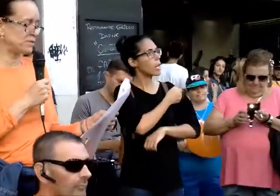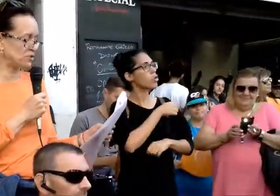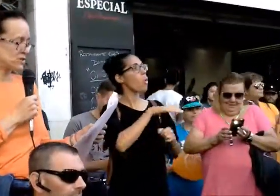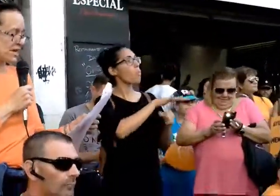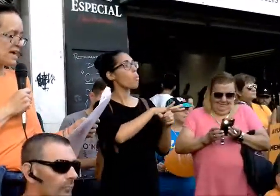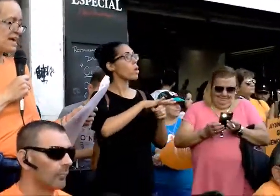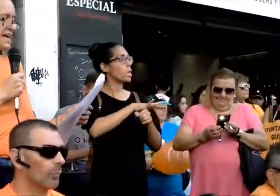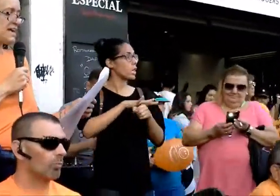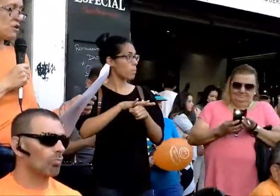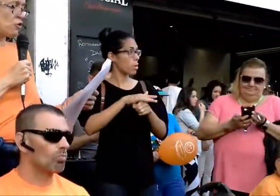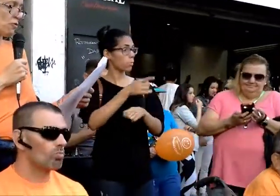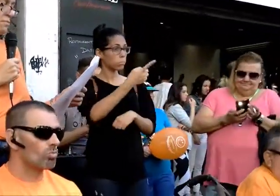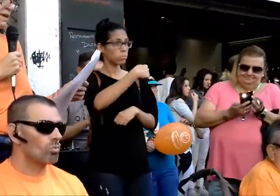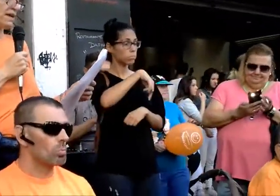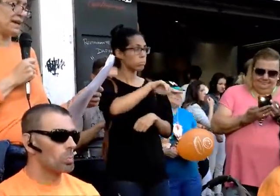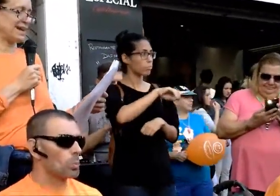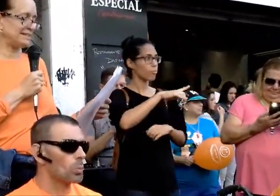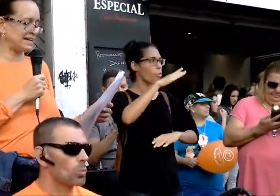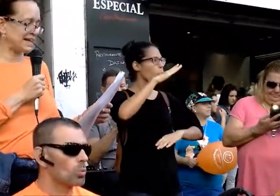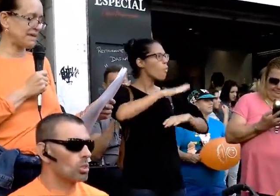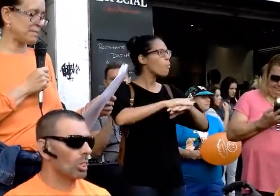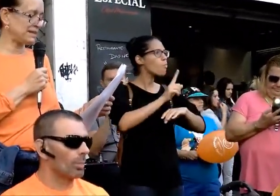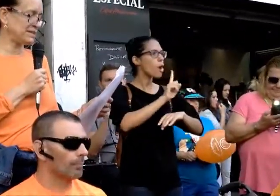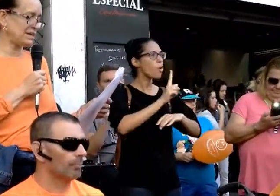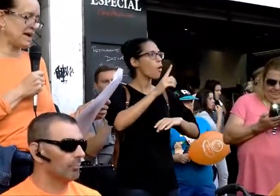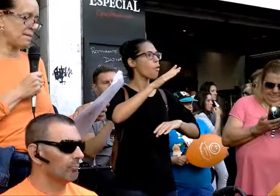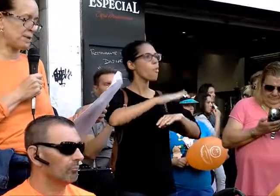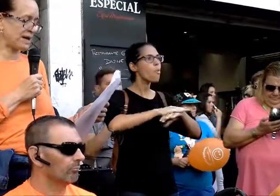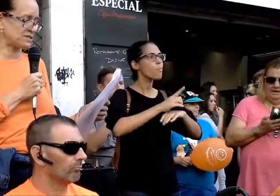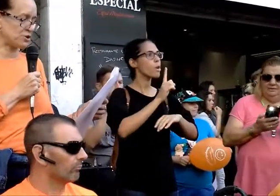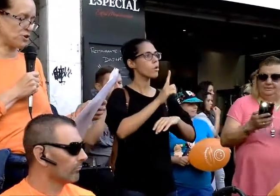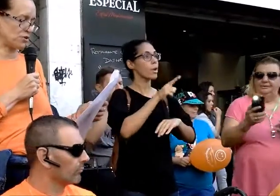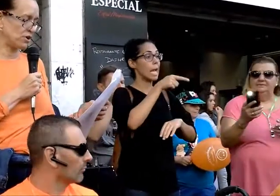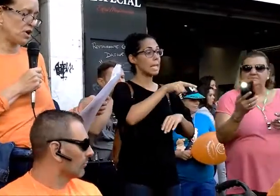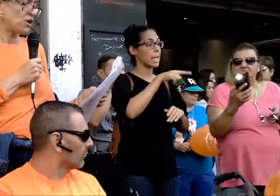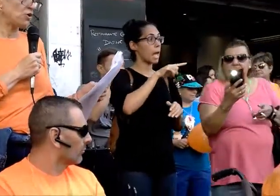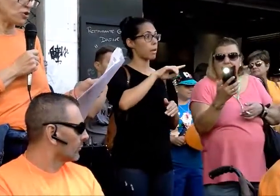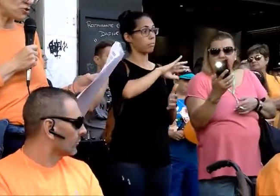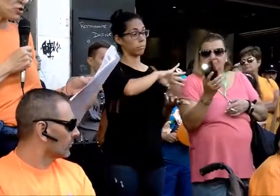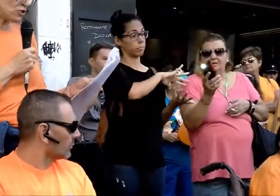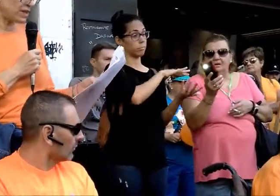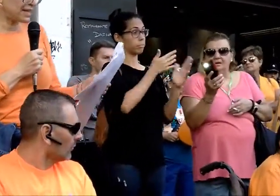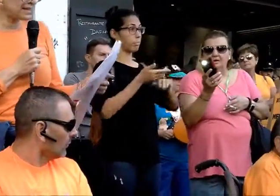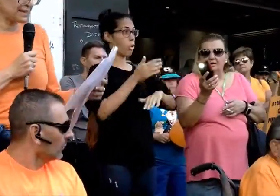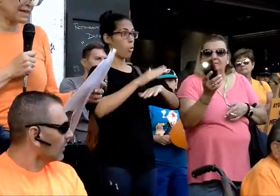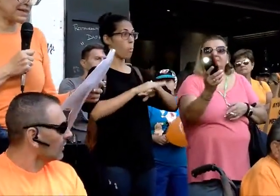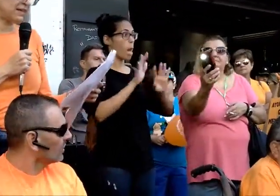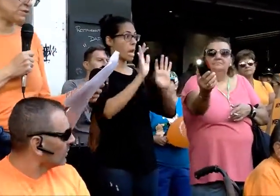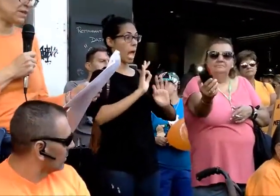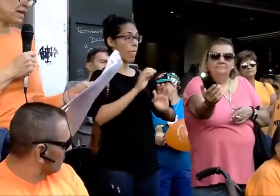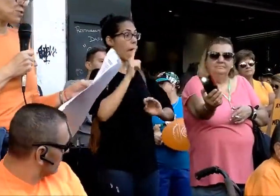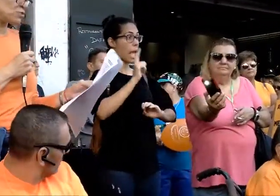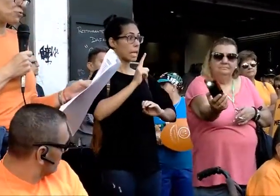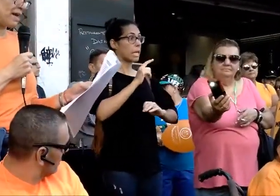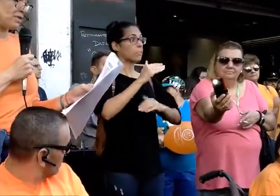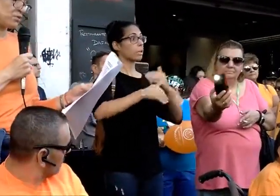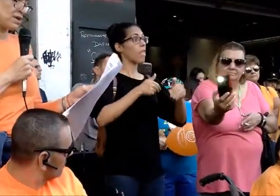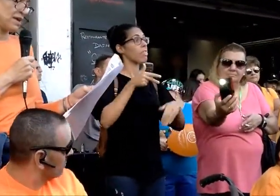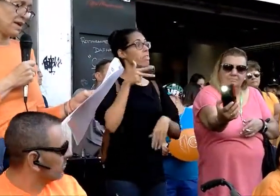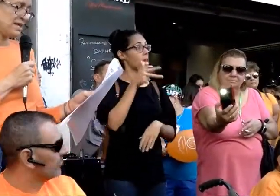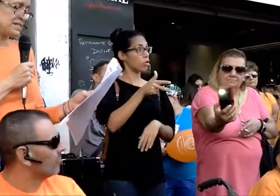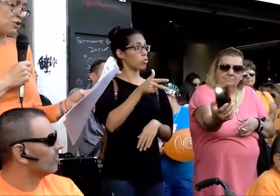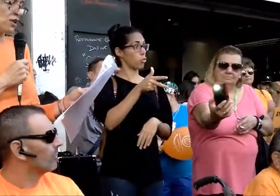municipios incumplen reiteradamente la aplicación, no sólo de este Tratado de Derechos